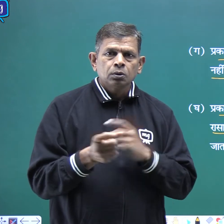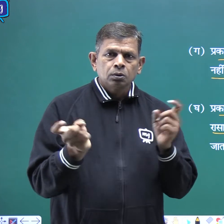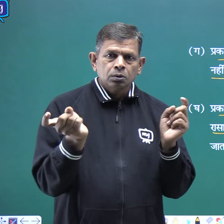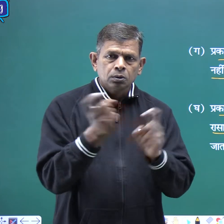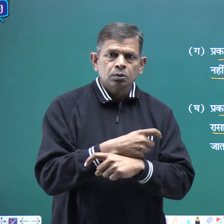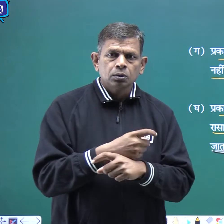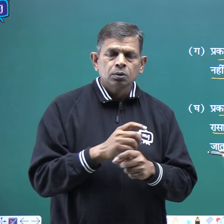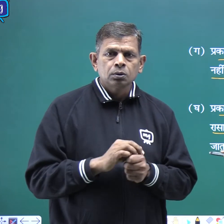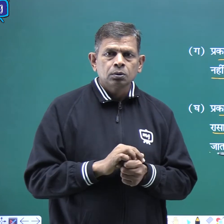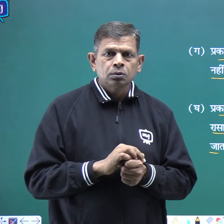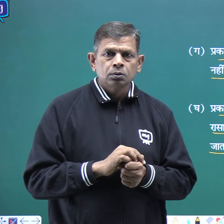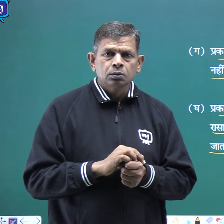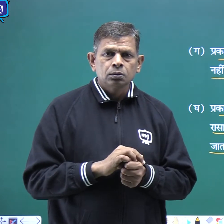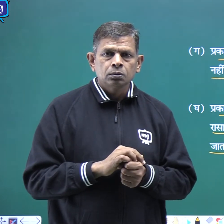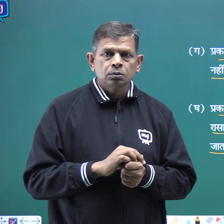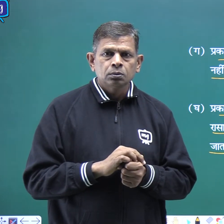हो जाता है।